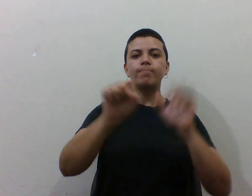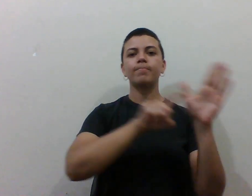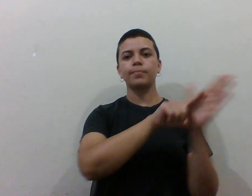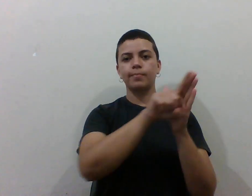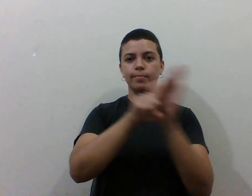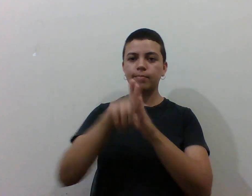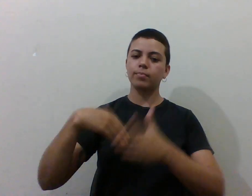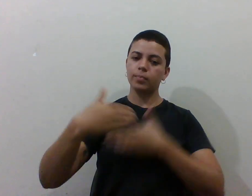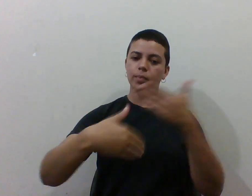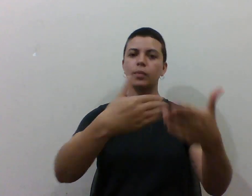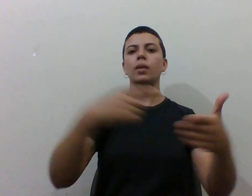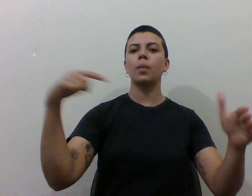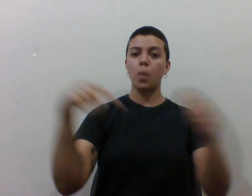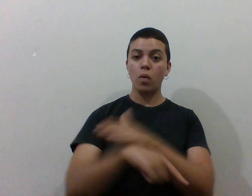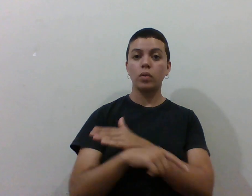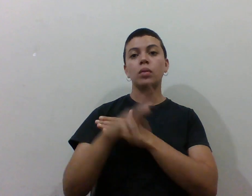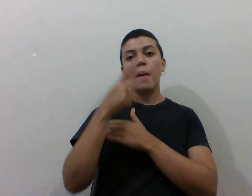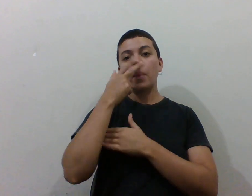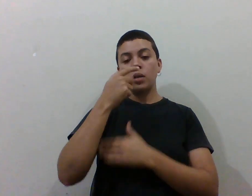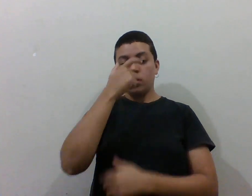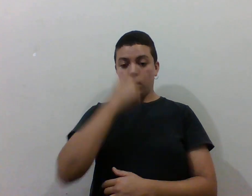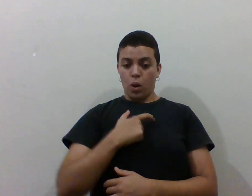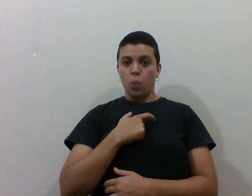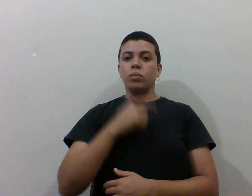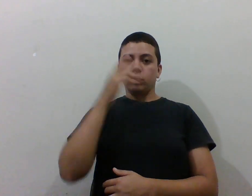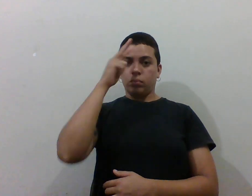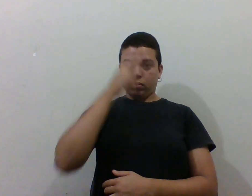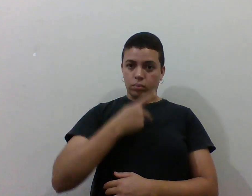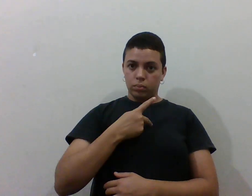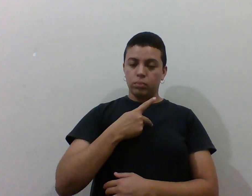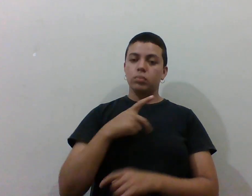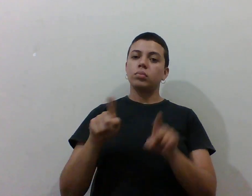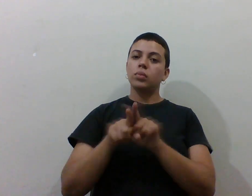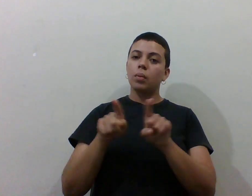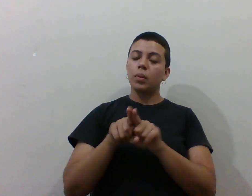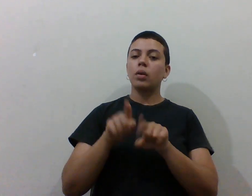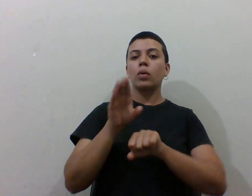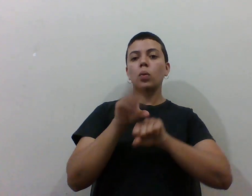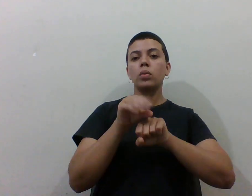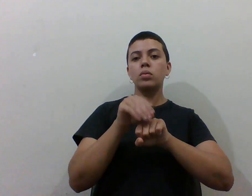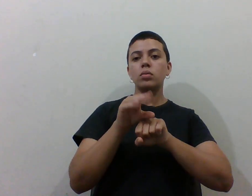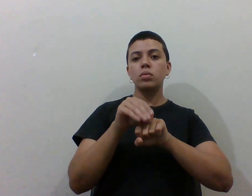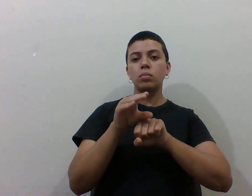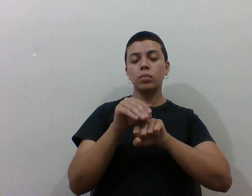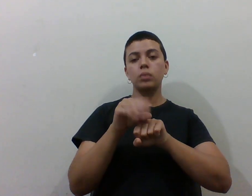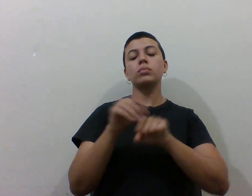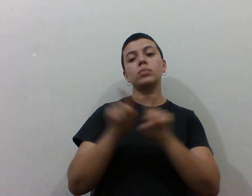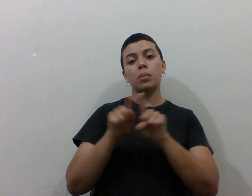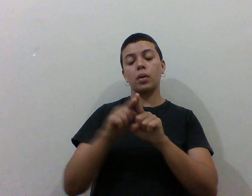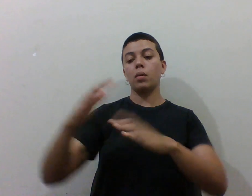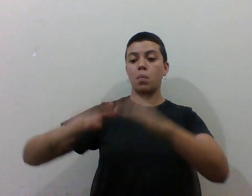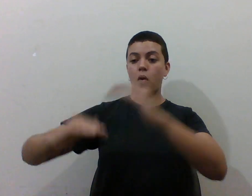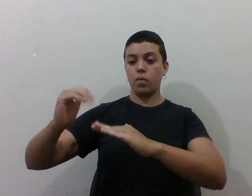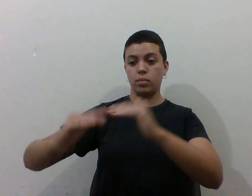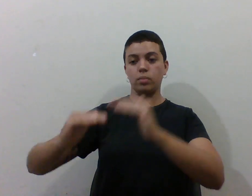facilita para mim individualmente a inserção desses saberes no meu cotidiano no ensino facilita mas